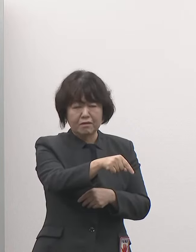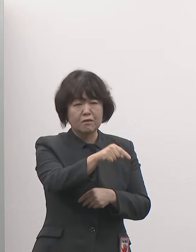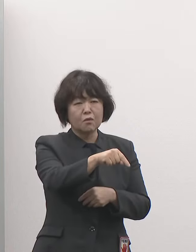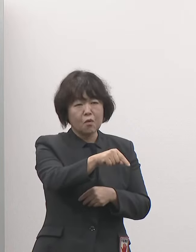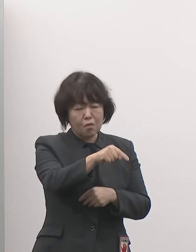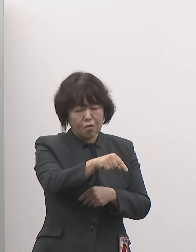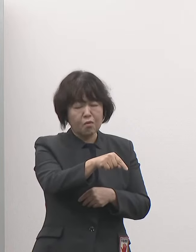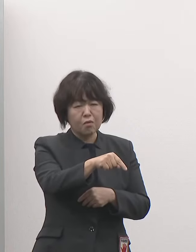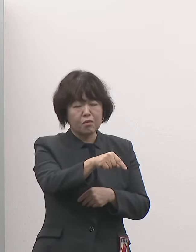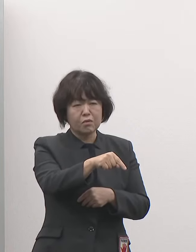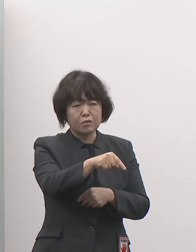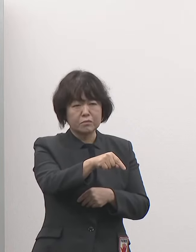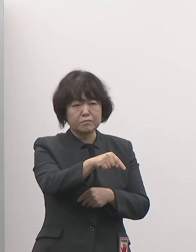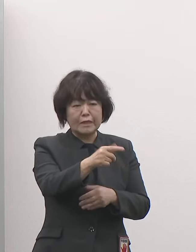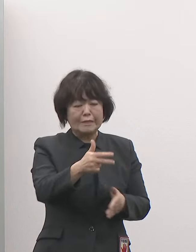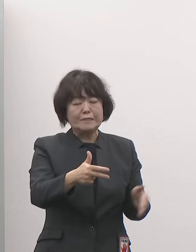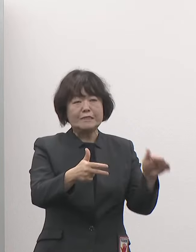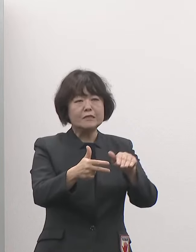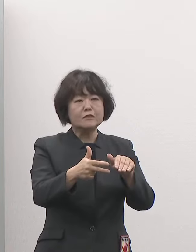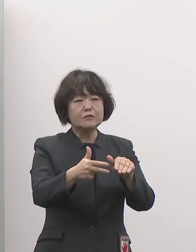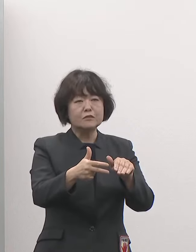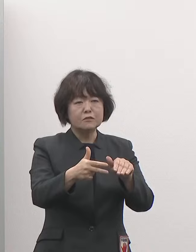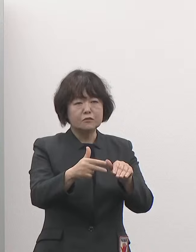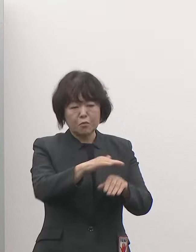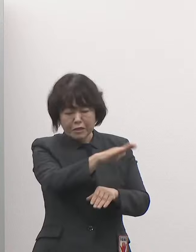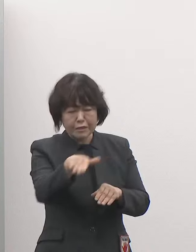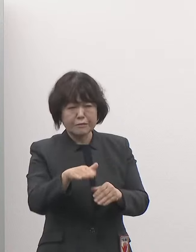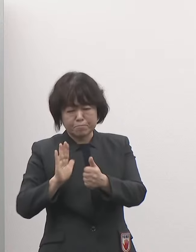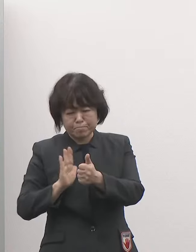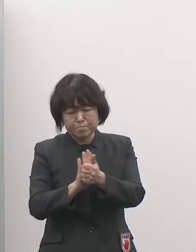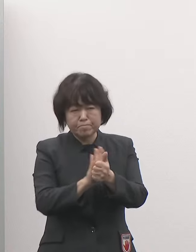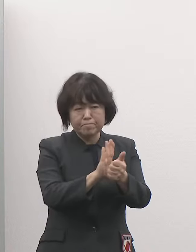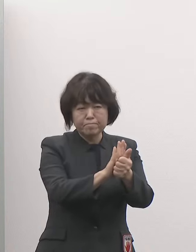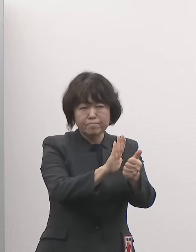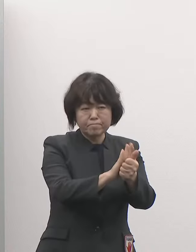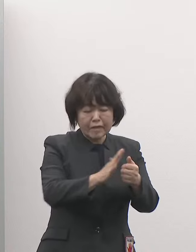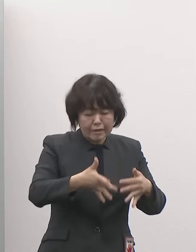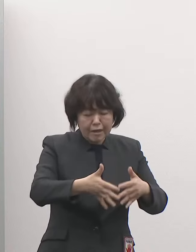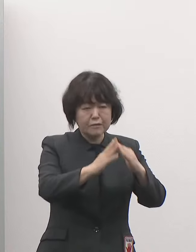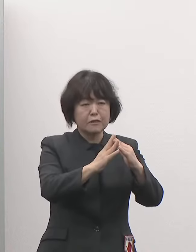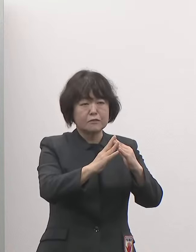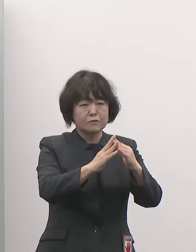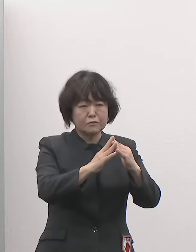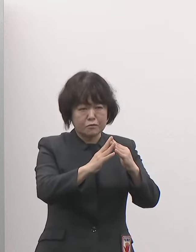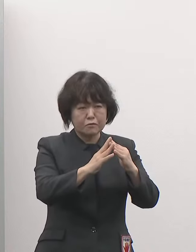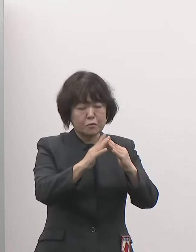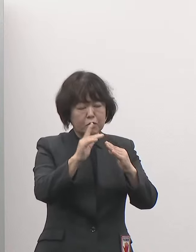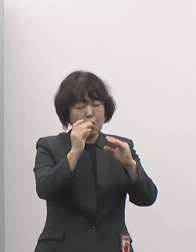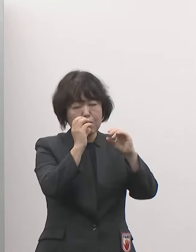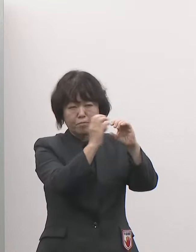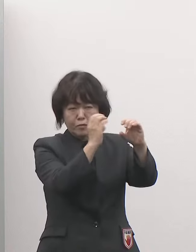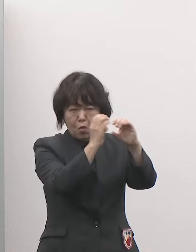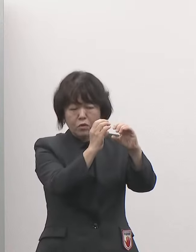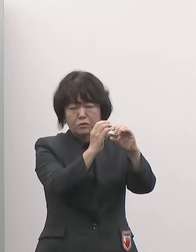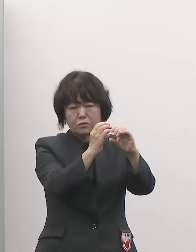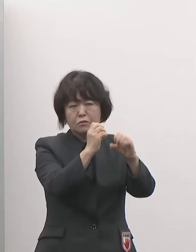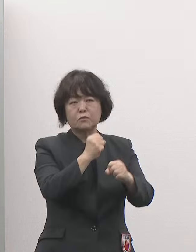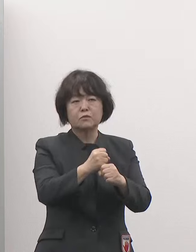業者の皆さんをですのをしっかりバックアップをして建設の目処をつけていきたいと思っています。